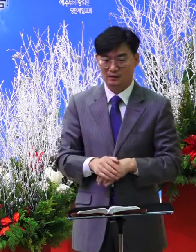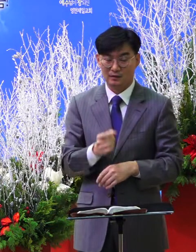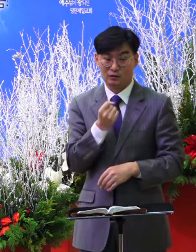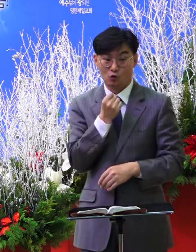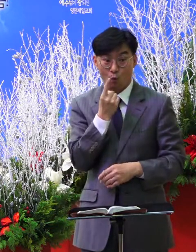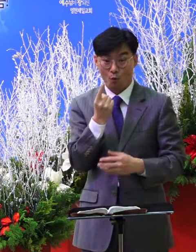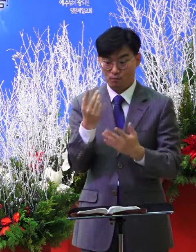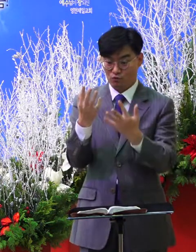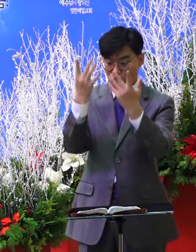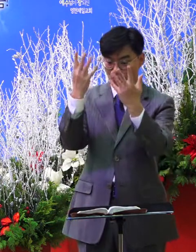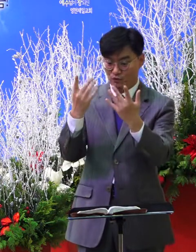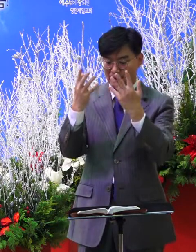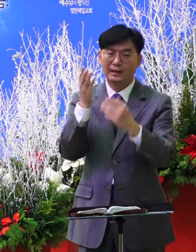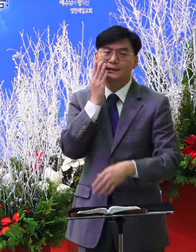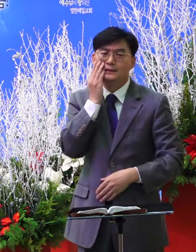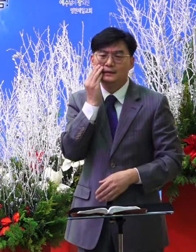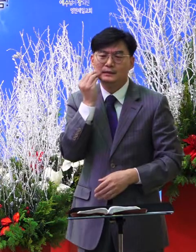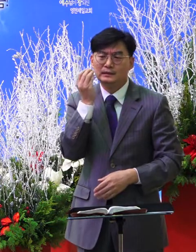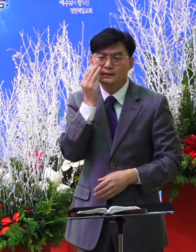준비하고 기다리고 있어야 했습니다.